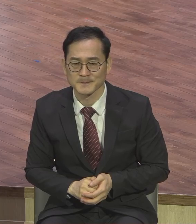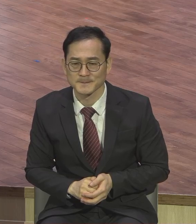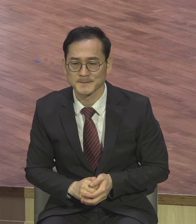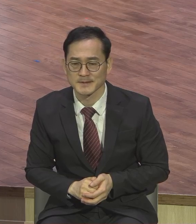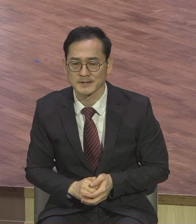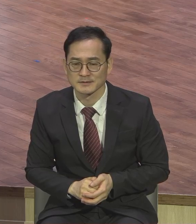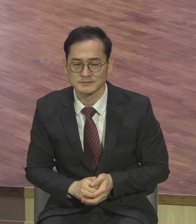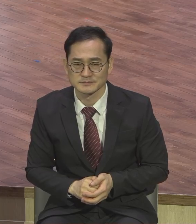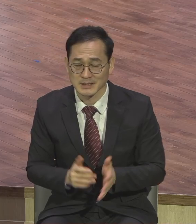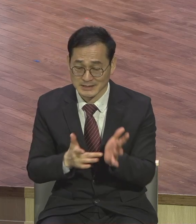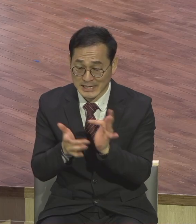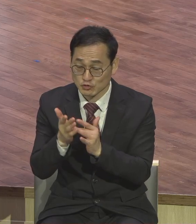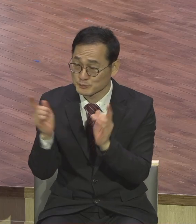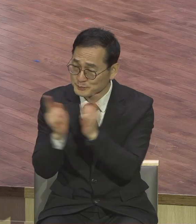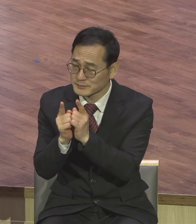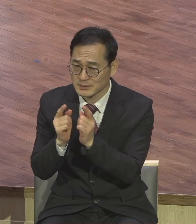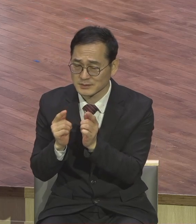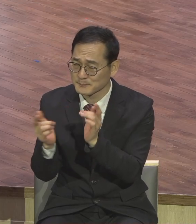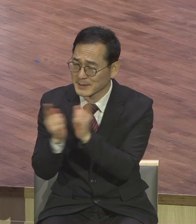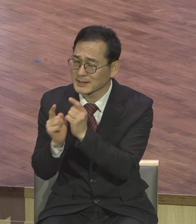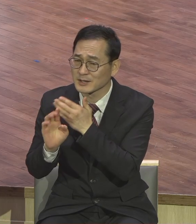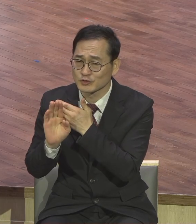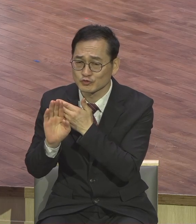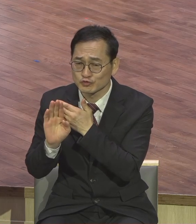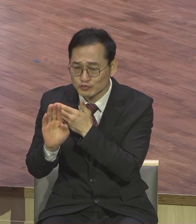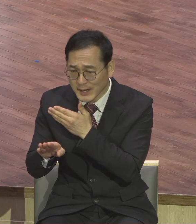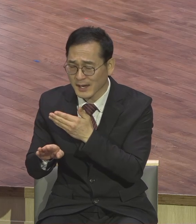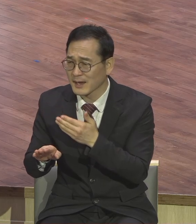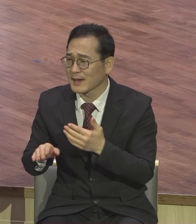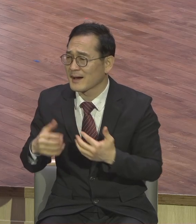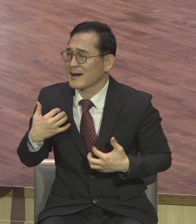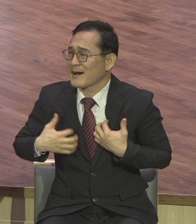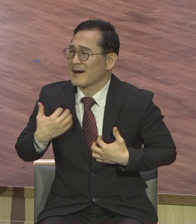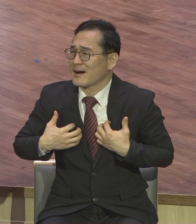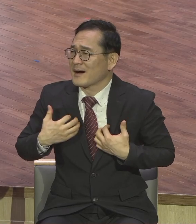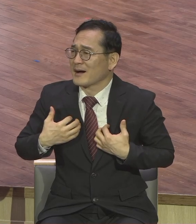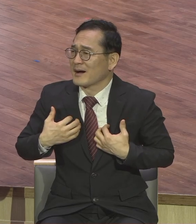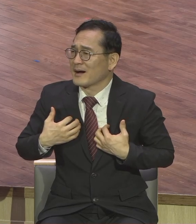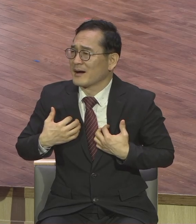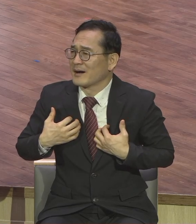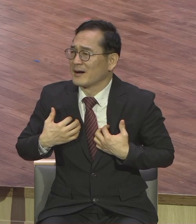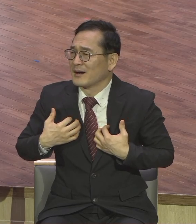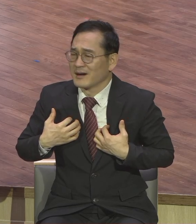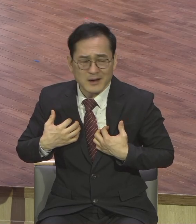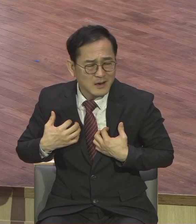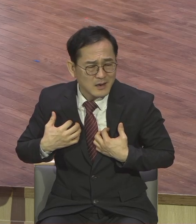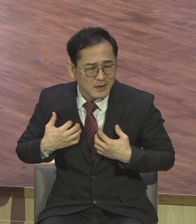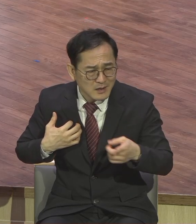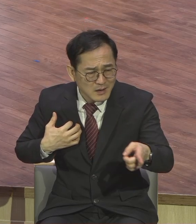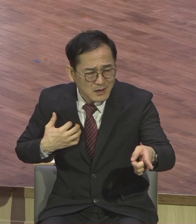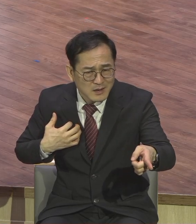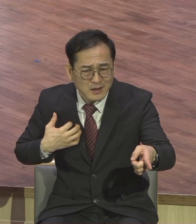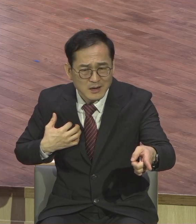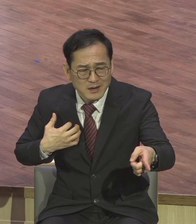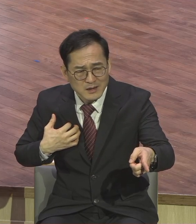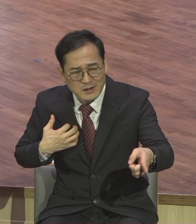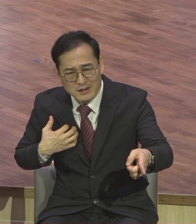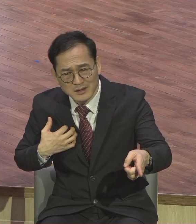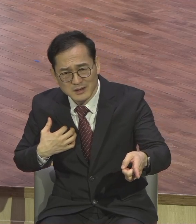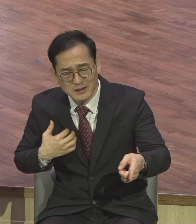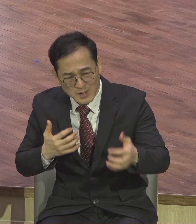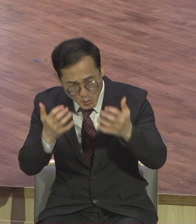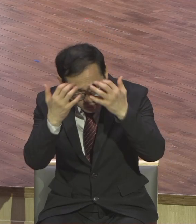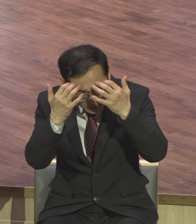예수 믿고 나니까 우리 어머니 우리 가족이 먼저 생각나게 돼 있어요. 어머니 모시고 지금 처음 와서